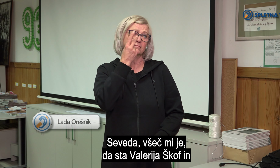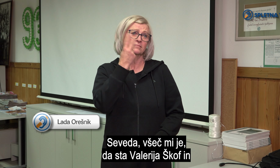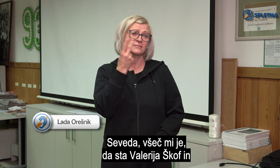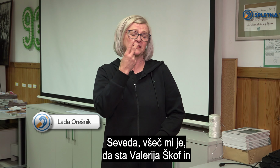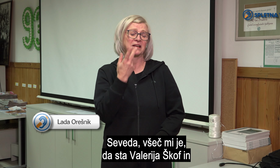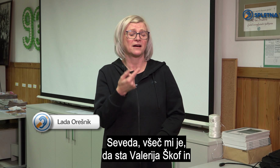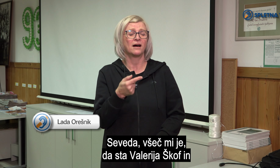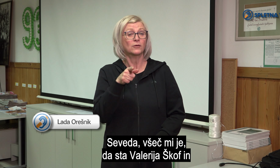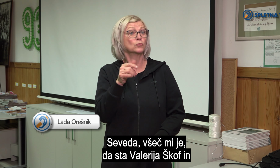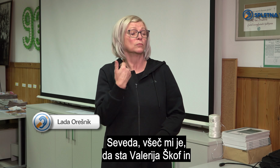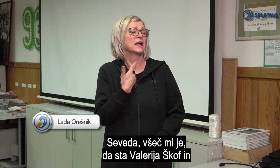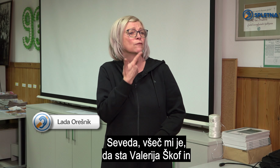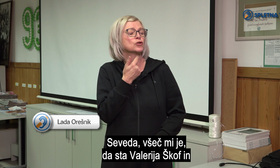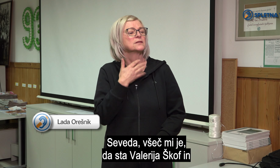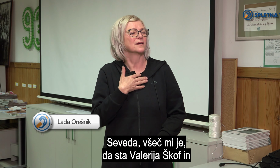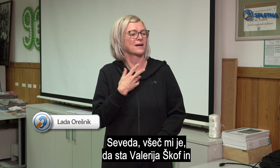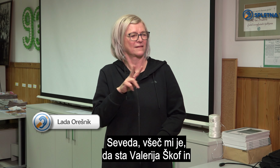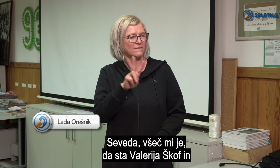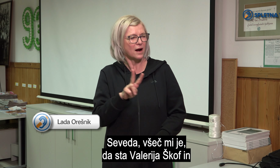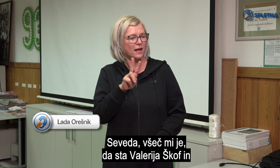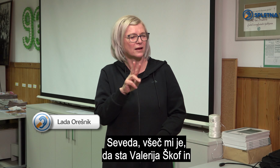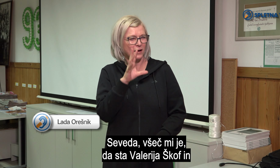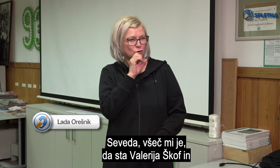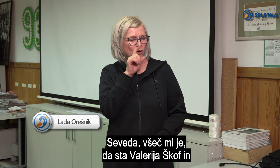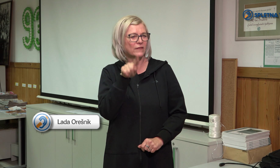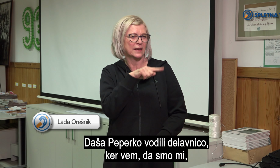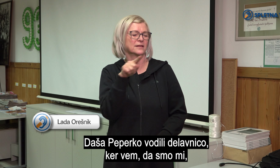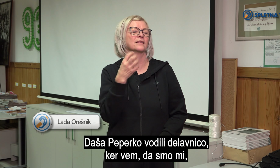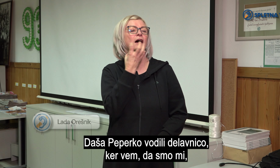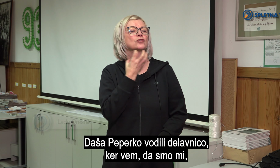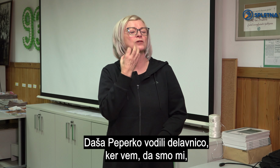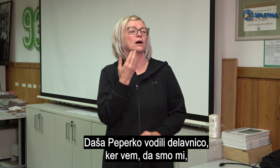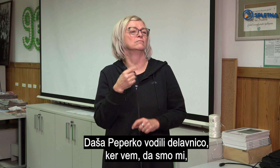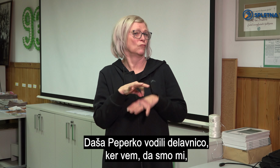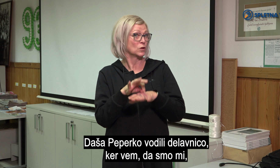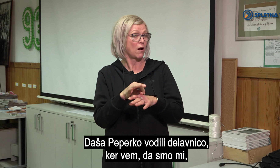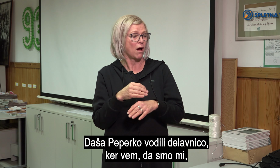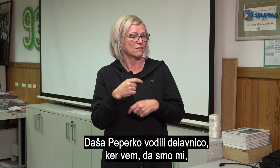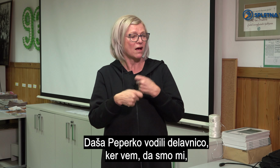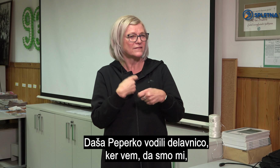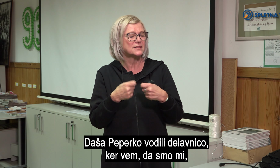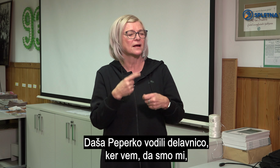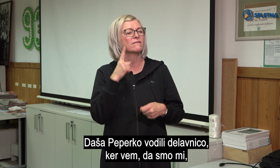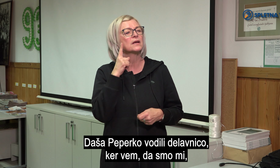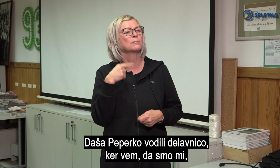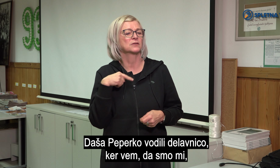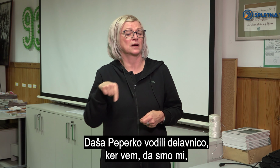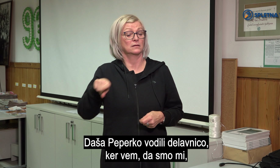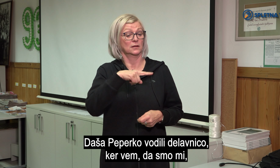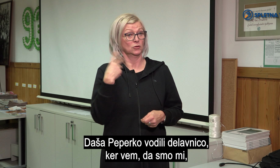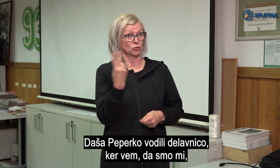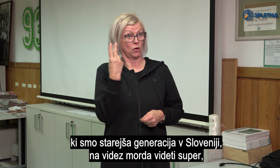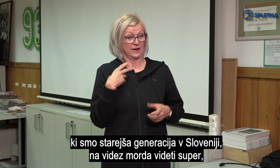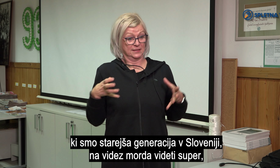Seveda, všeč mi je, da sta Valerija Škof in Daša Peperko vodili delavnico, ker vem, da smo mi, ki smo starejša generacija v